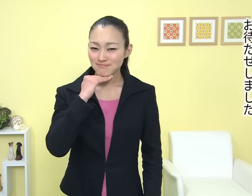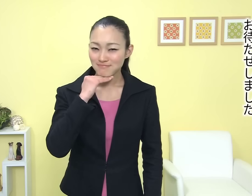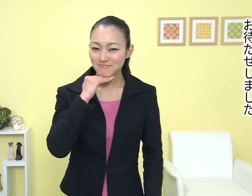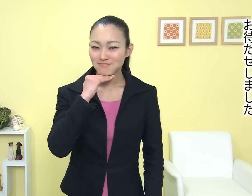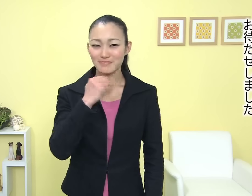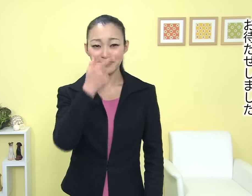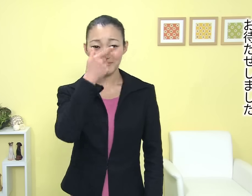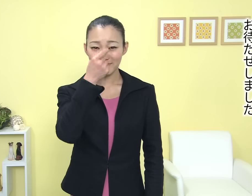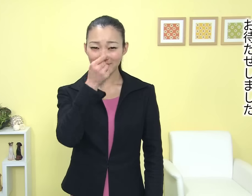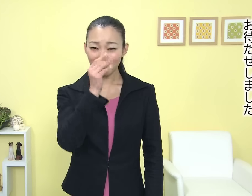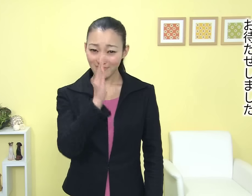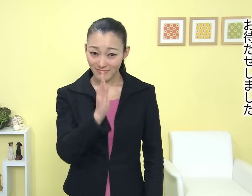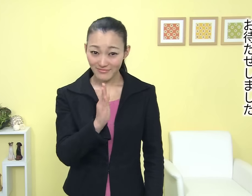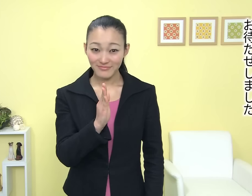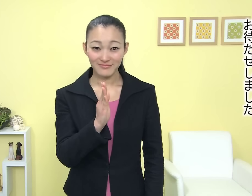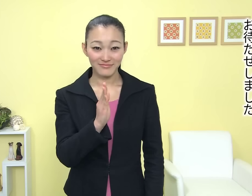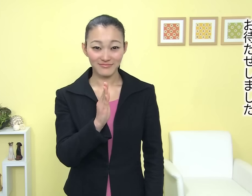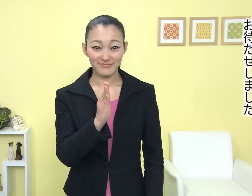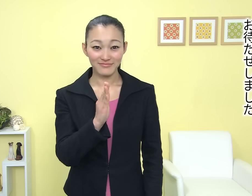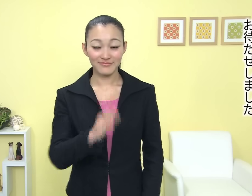お待たせしました。